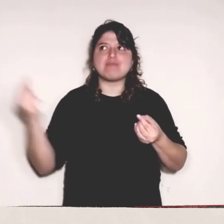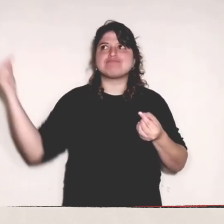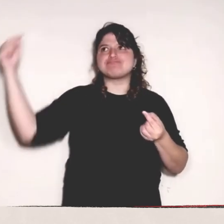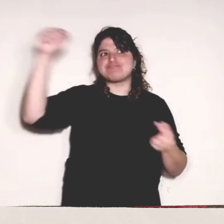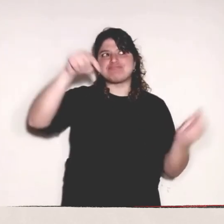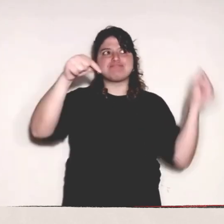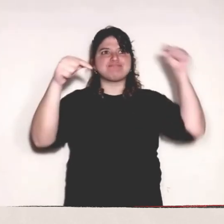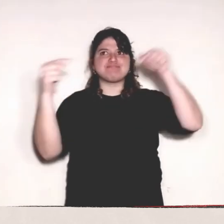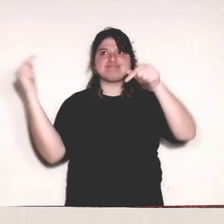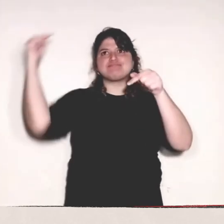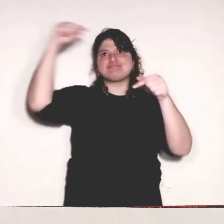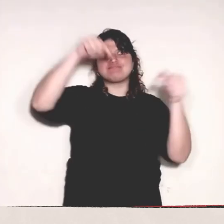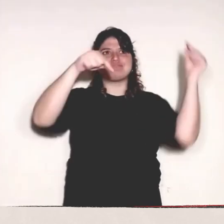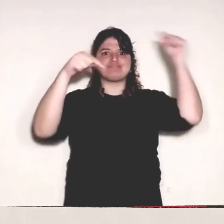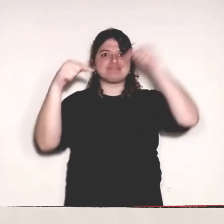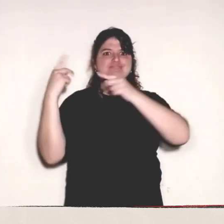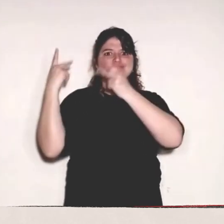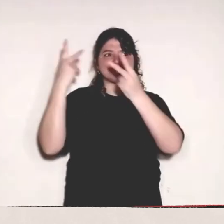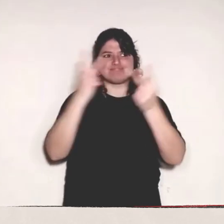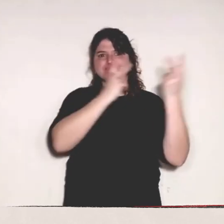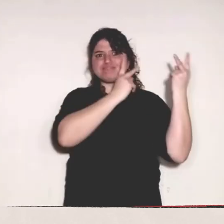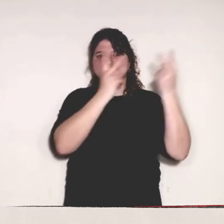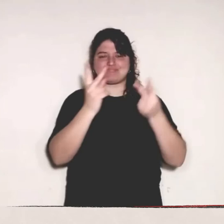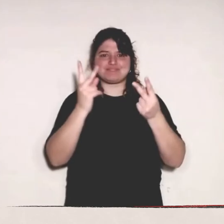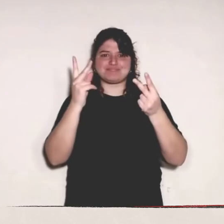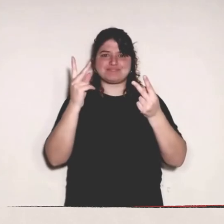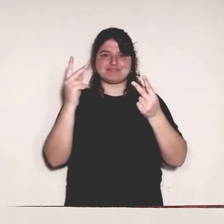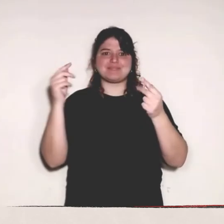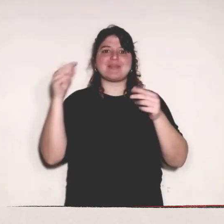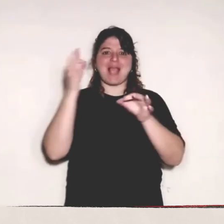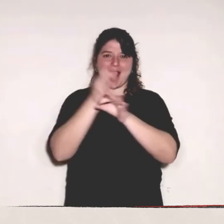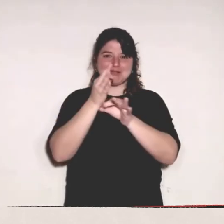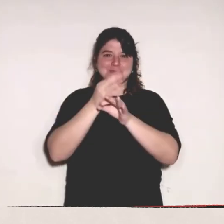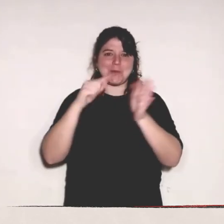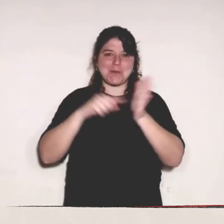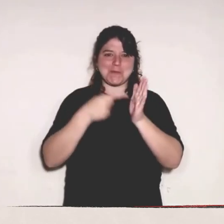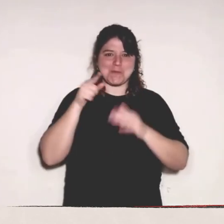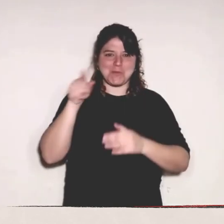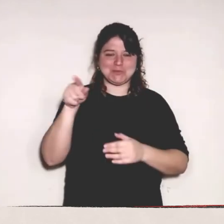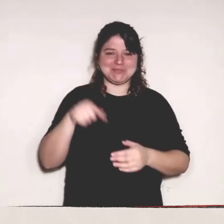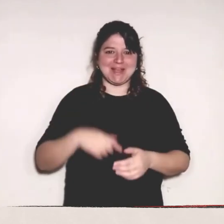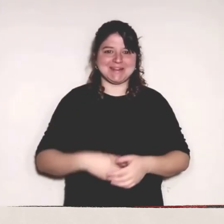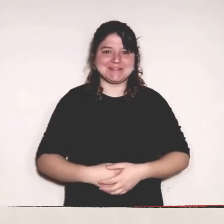estos debían viajar y trasladarse a estas escuelas de buenos aires